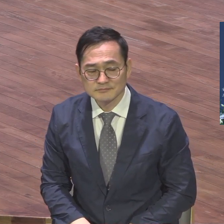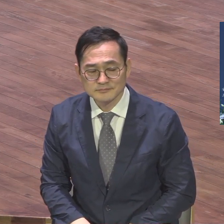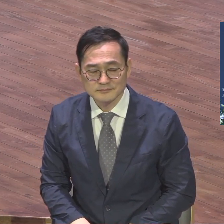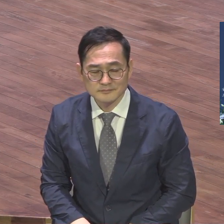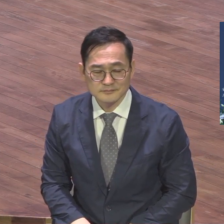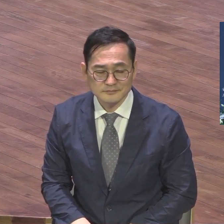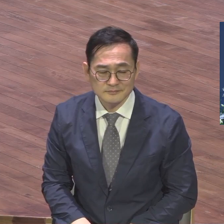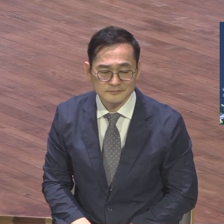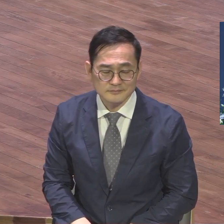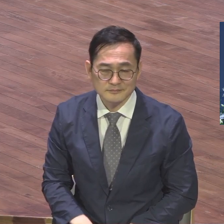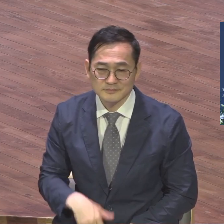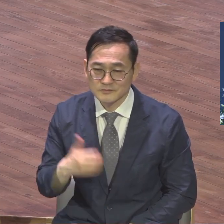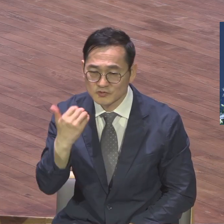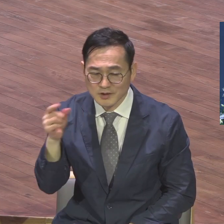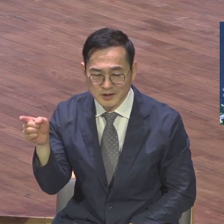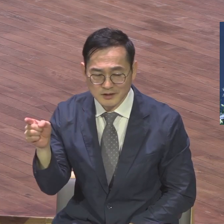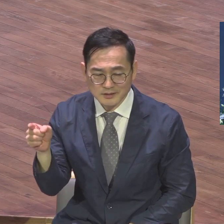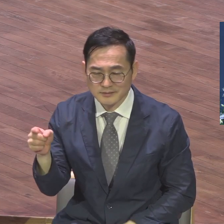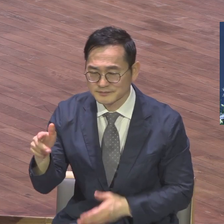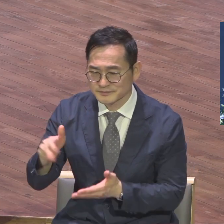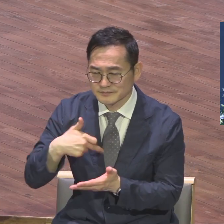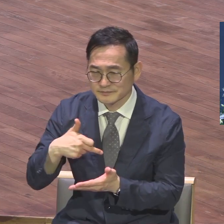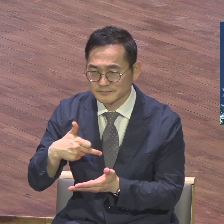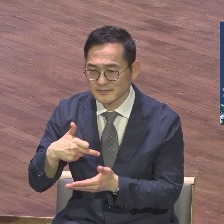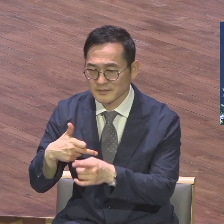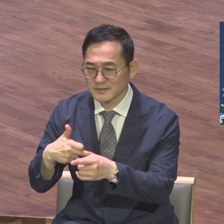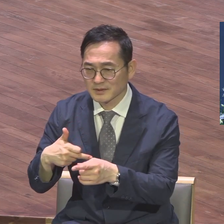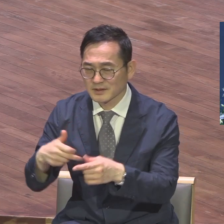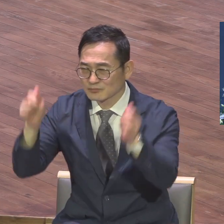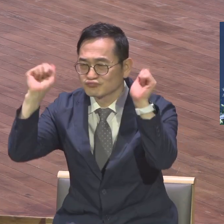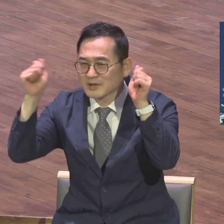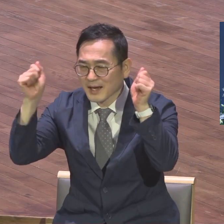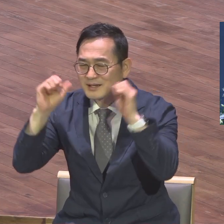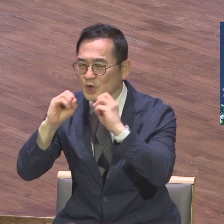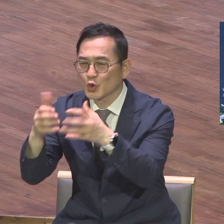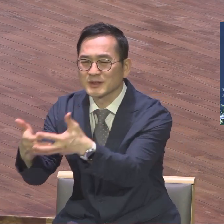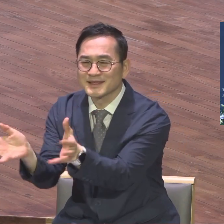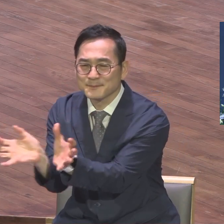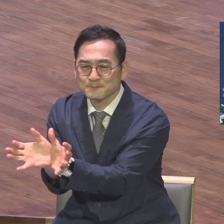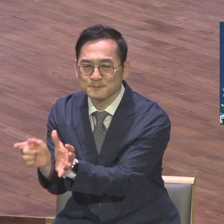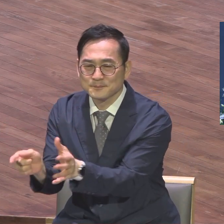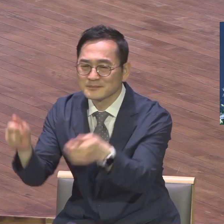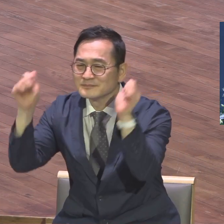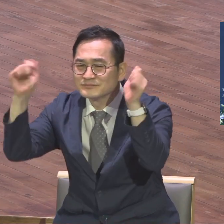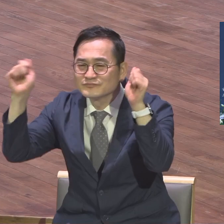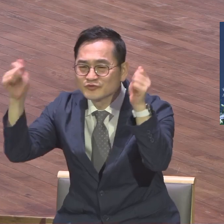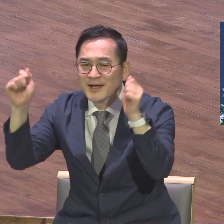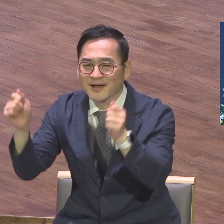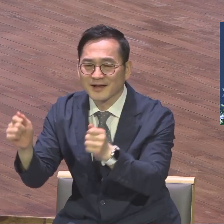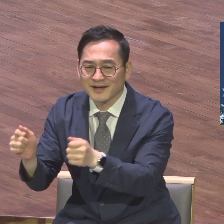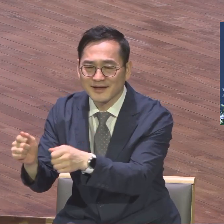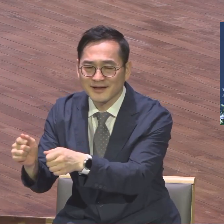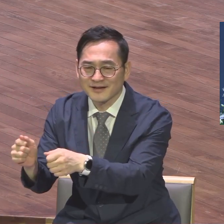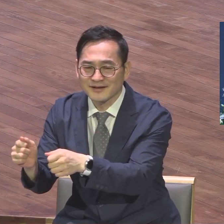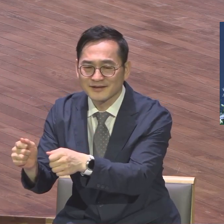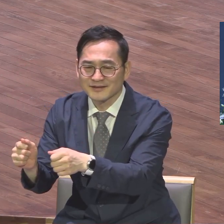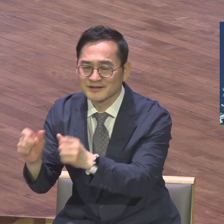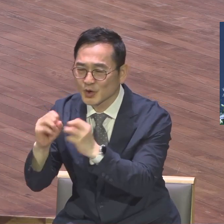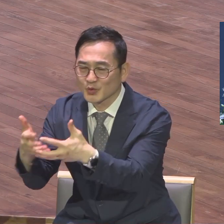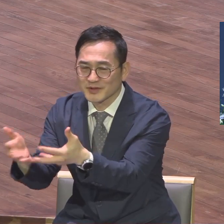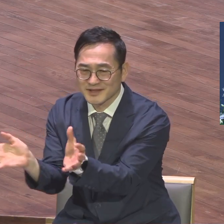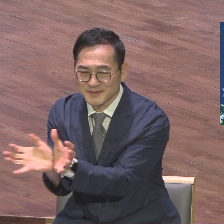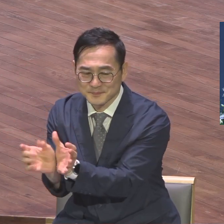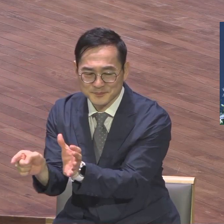제 카톡에 보내왔어요. 무속 전도 캠프 전문교회 팀이, 무속 전문교회 이문희 전도사님이